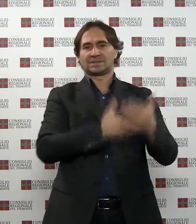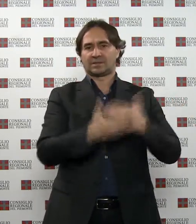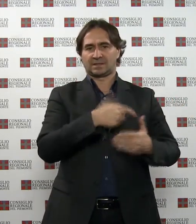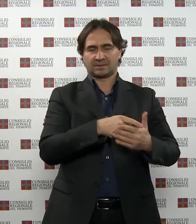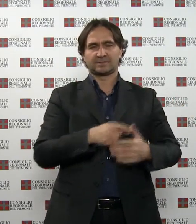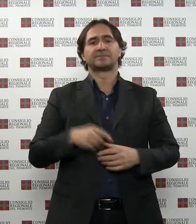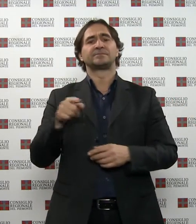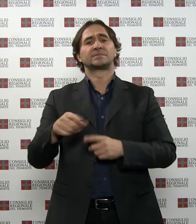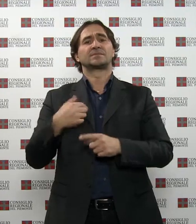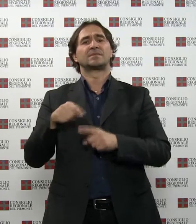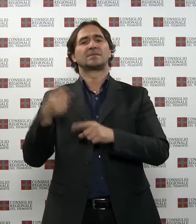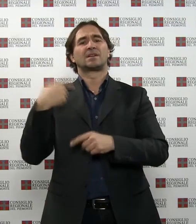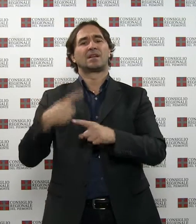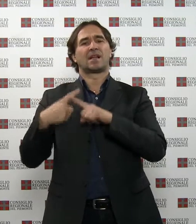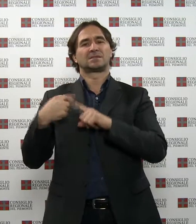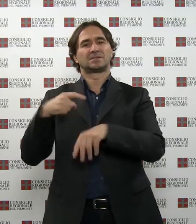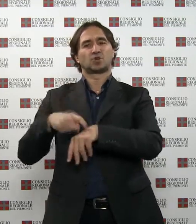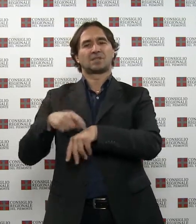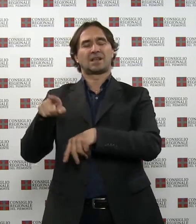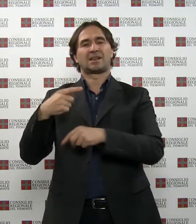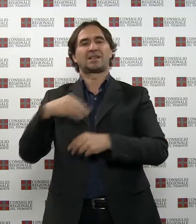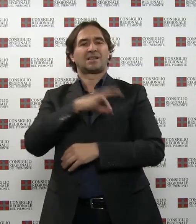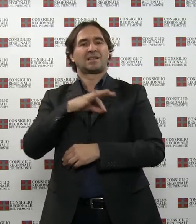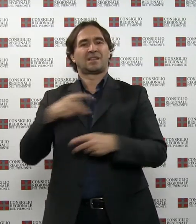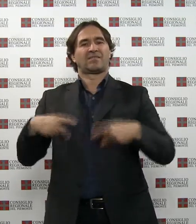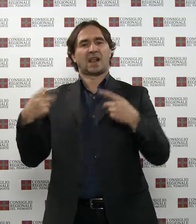Taglia i vitalizi degli ex consiglieri.